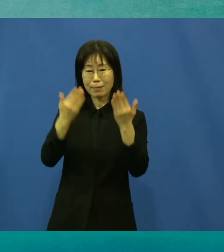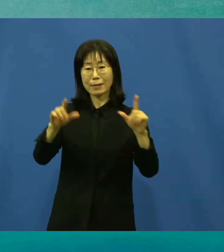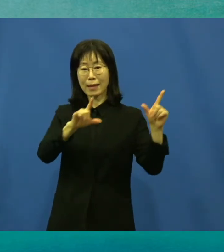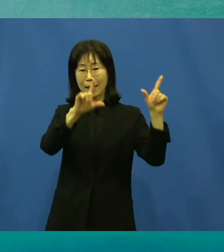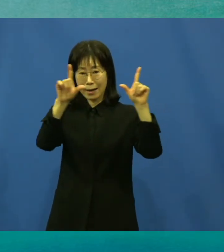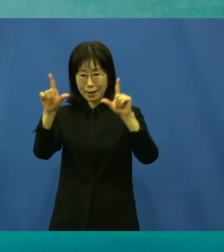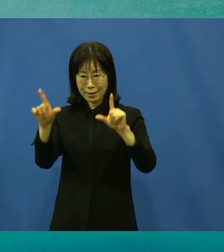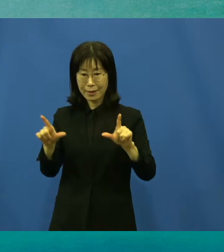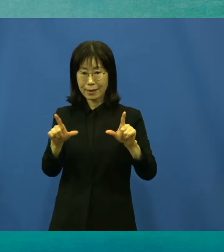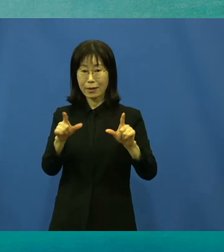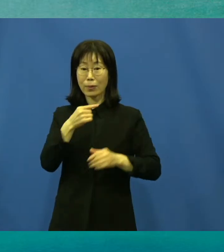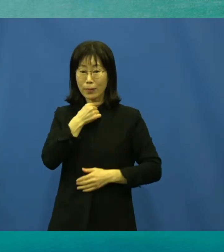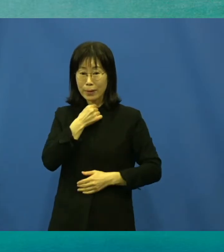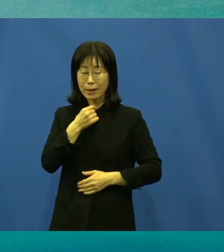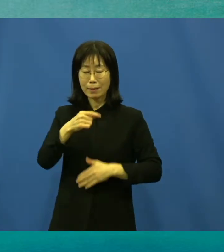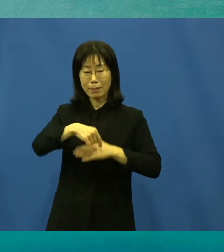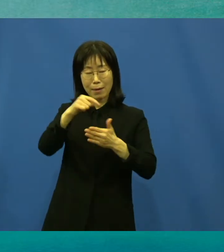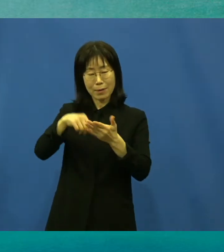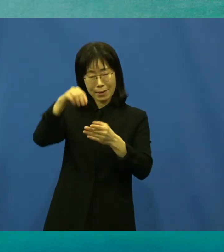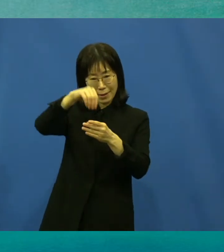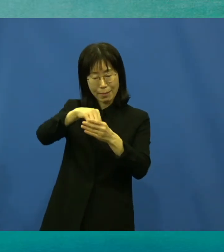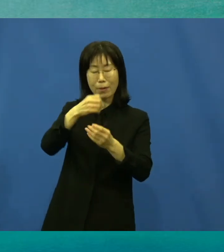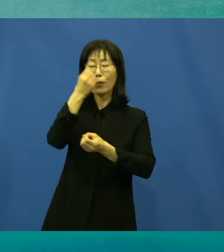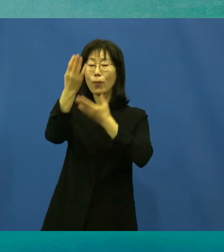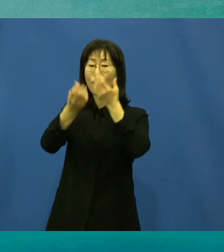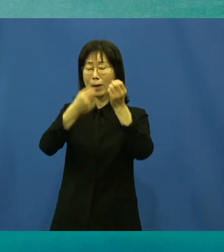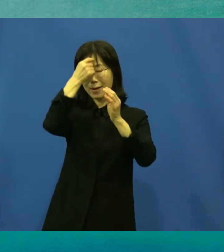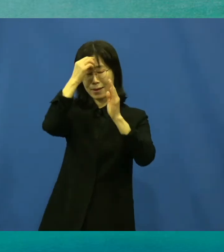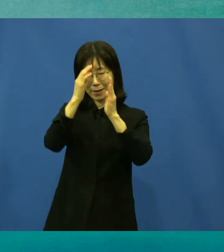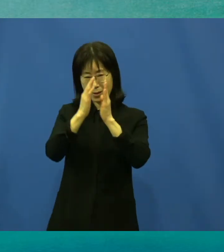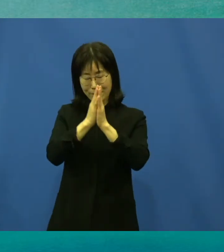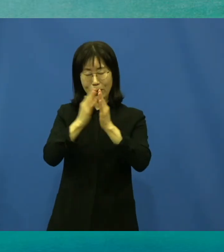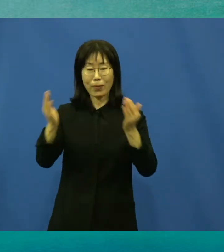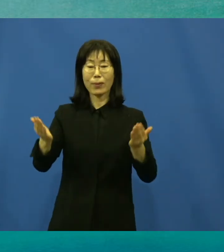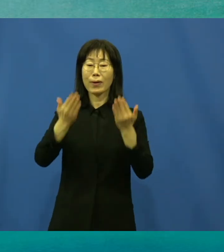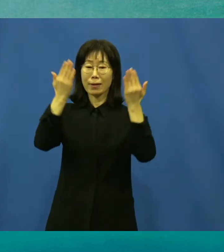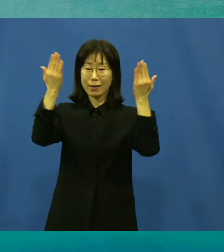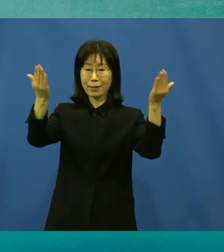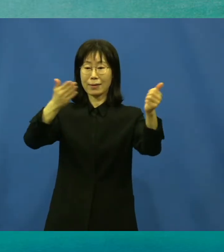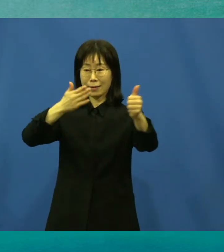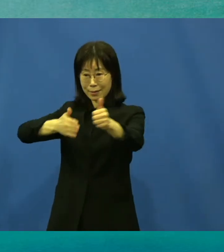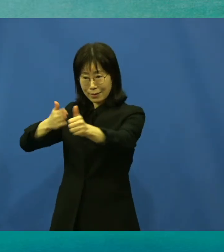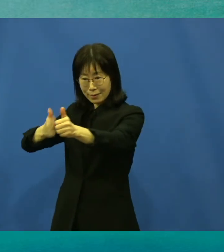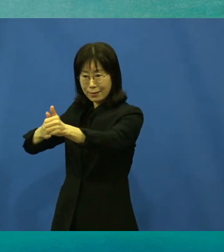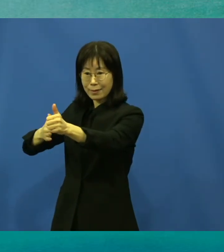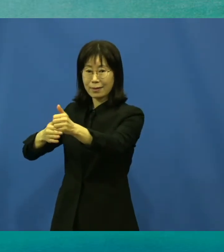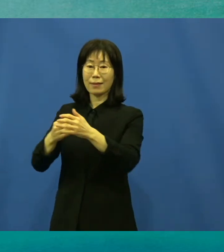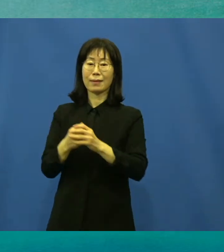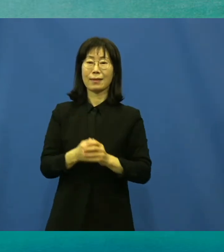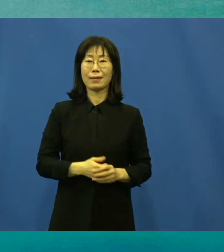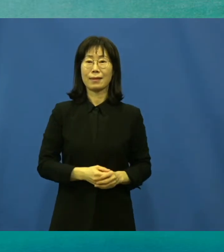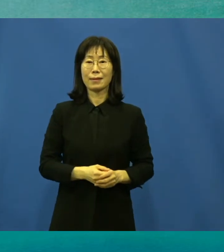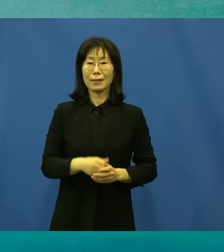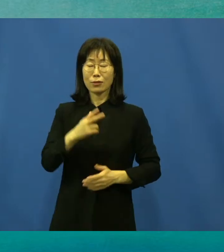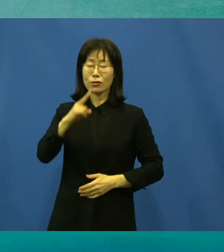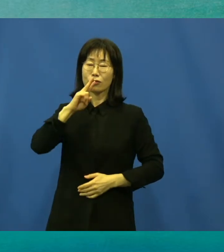여러분들의 마음속에 고백이 있는 이 새벽이 되기를 축원합니다.